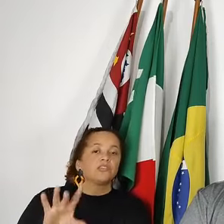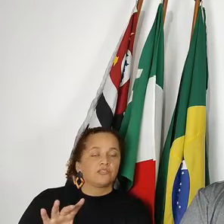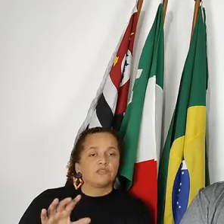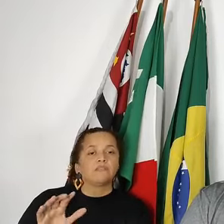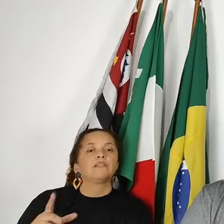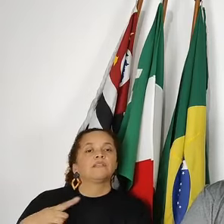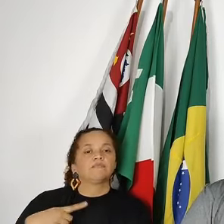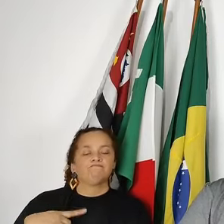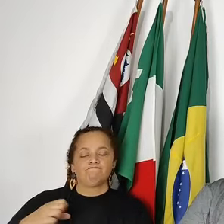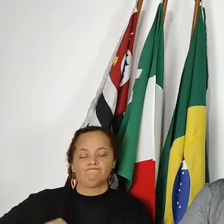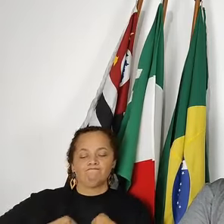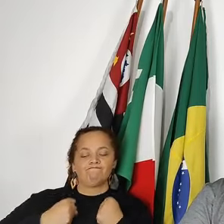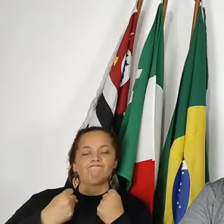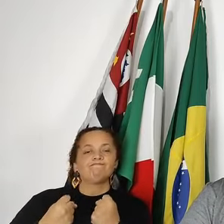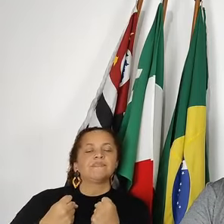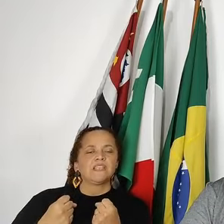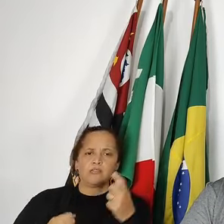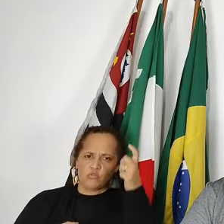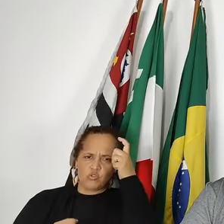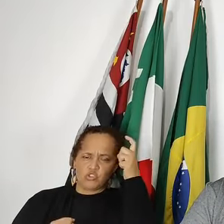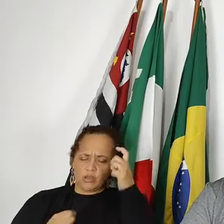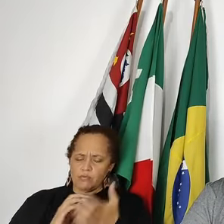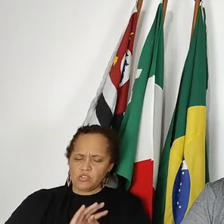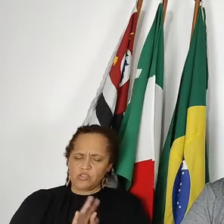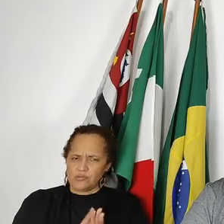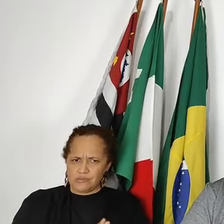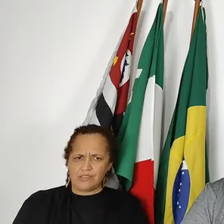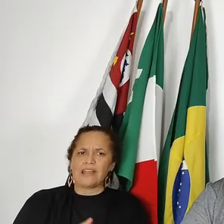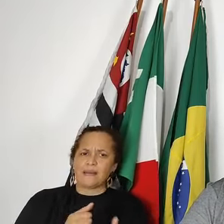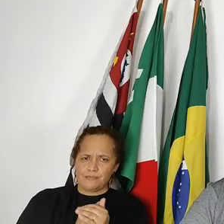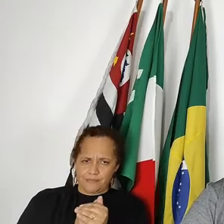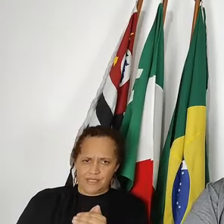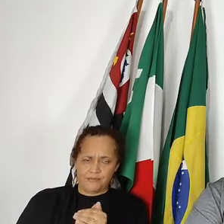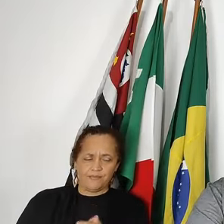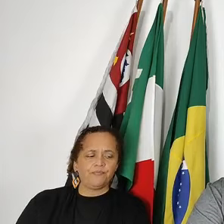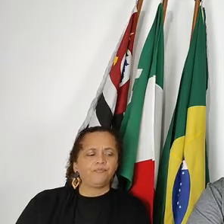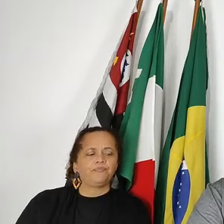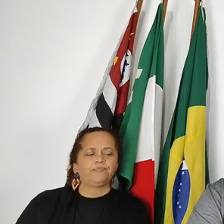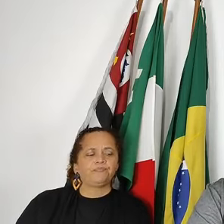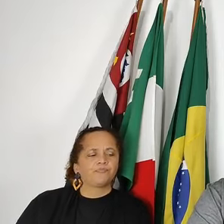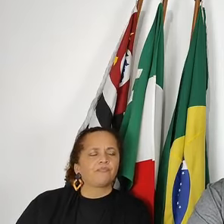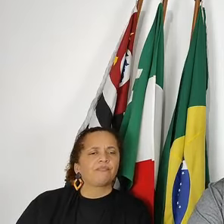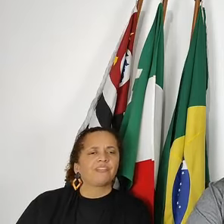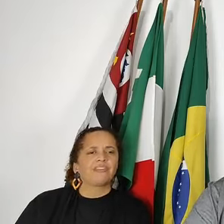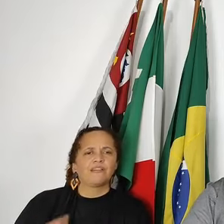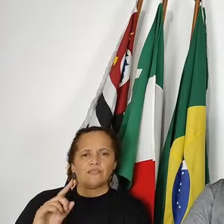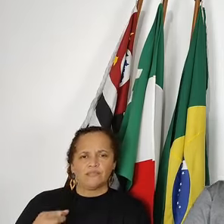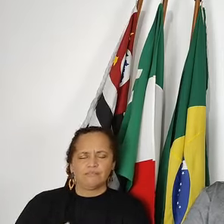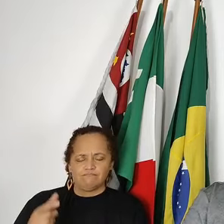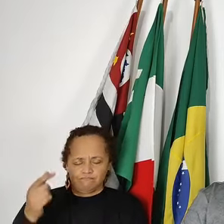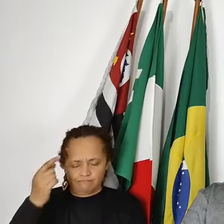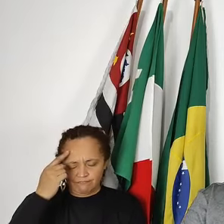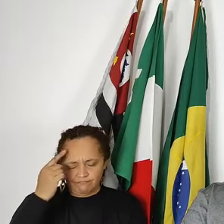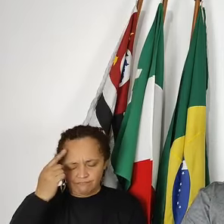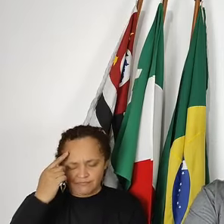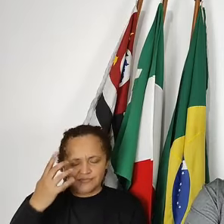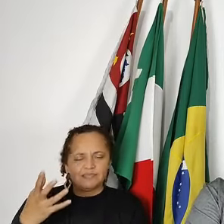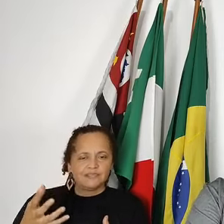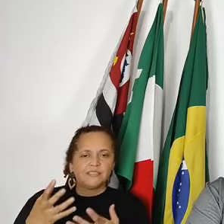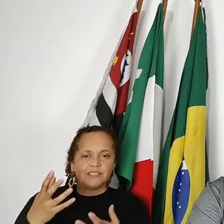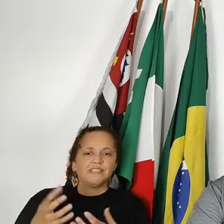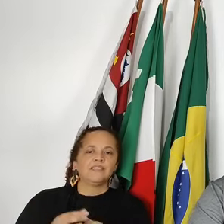malignos. Amém? Então essa é um recado, uma meditação que eu queria trazer para os